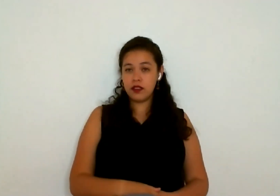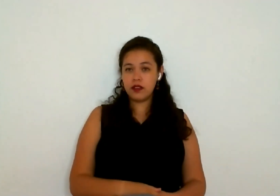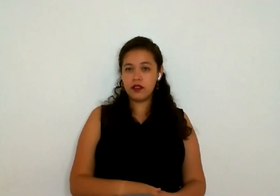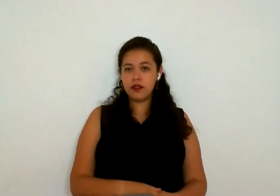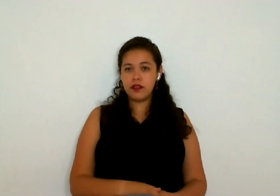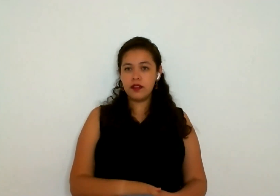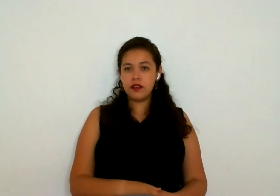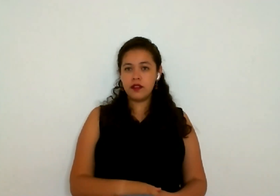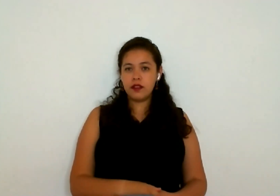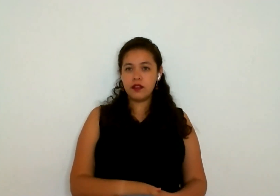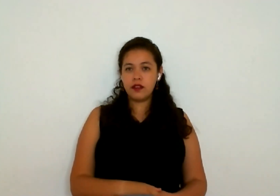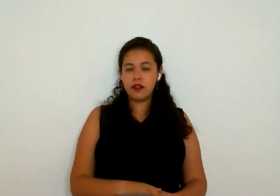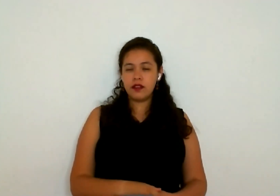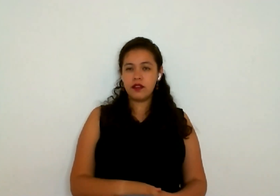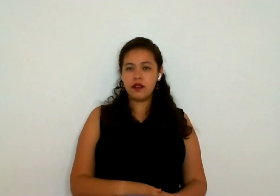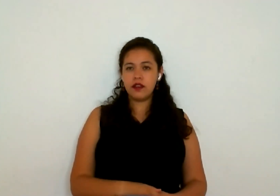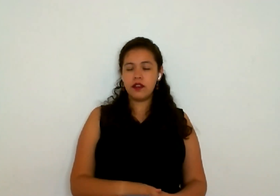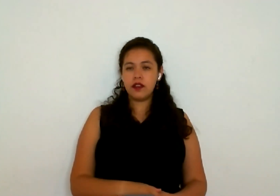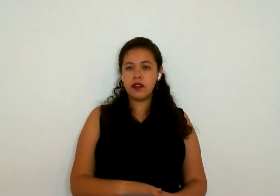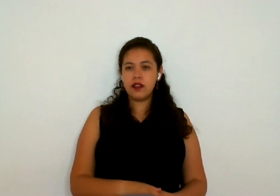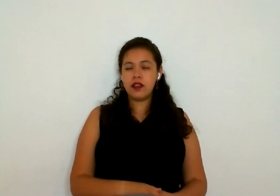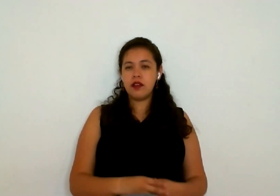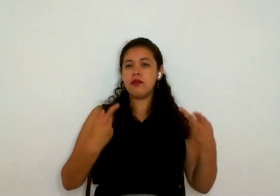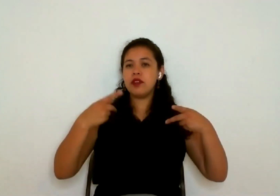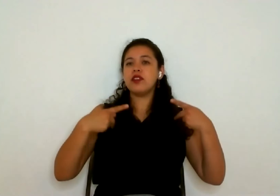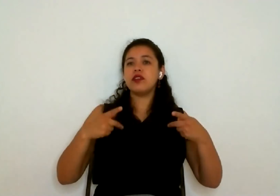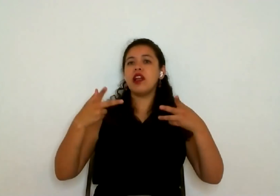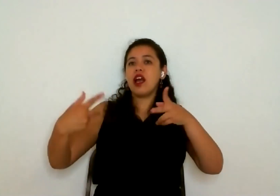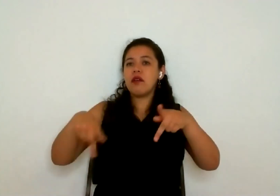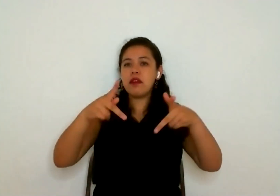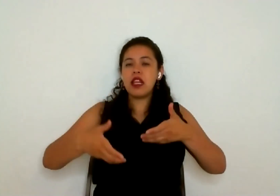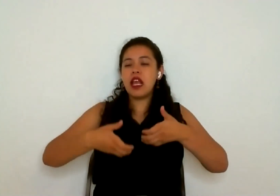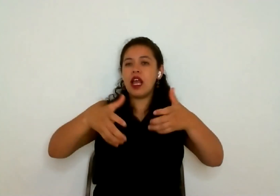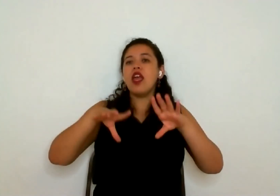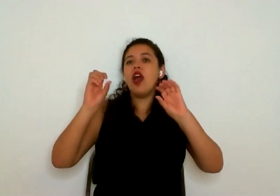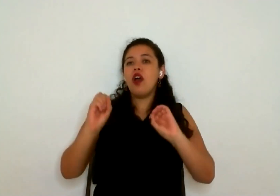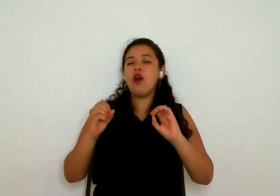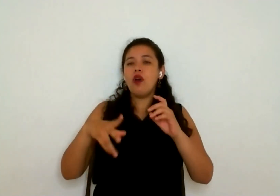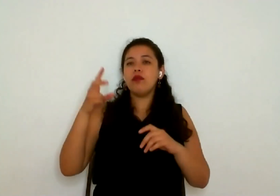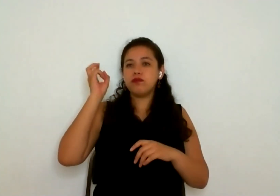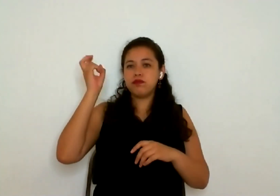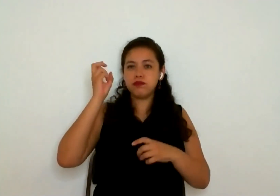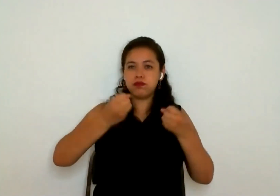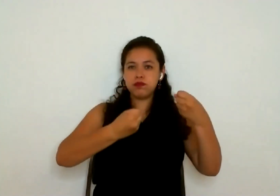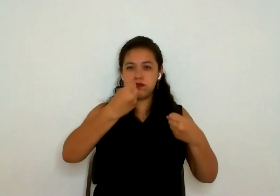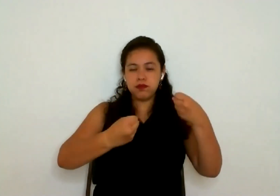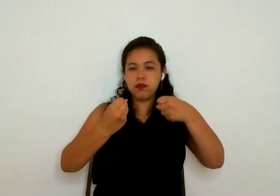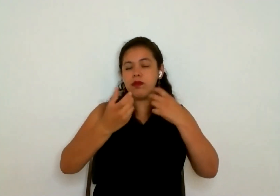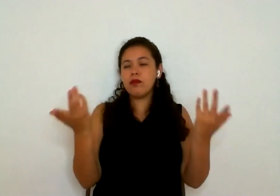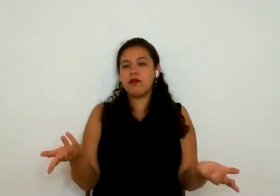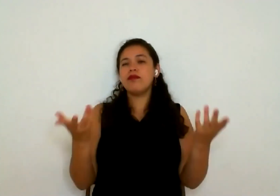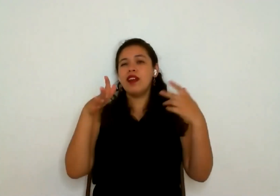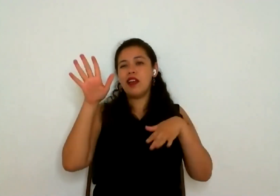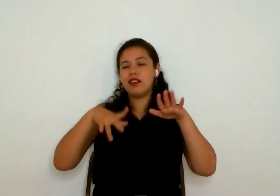si personas comerciantes o conductores de microbuses pues hice el trabajo informal pues difícilmente van a encontrar